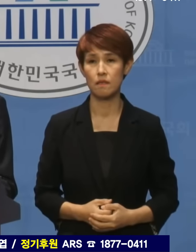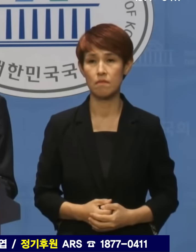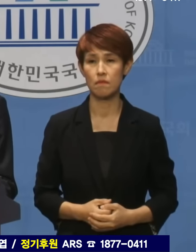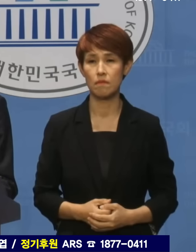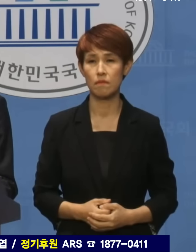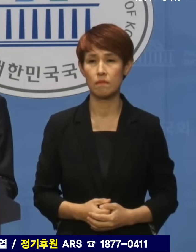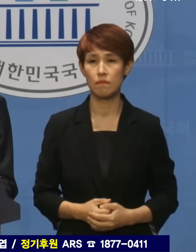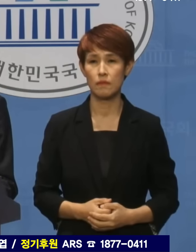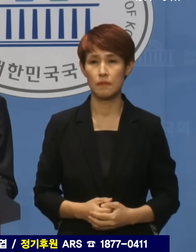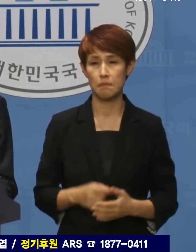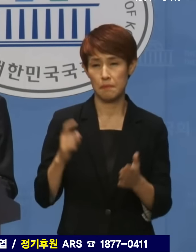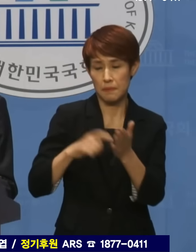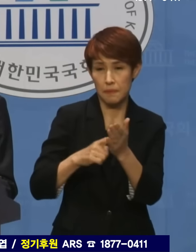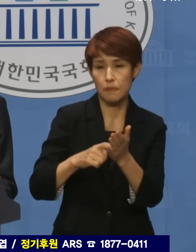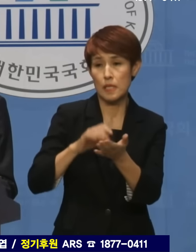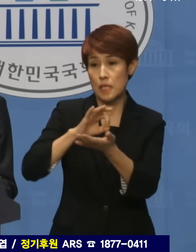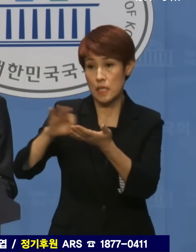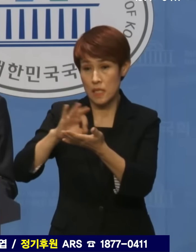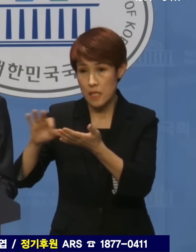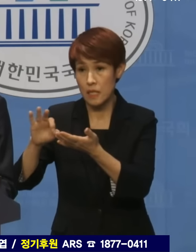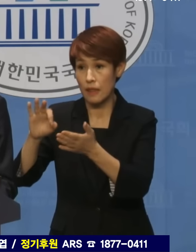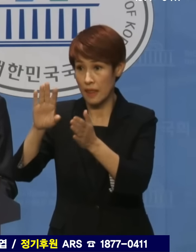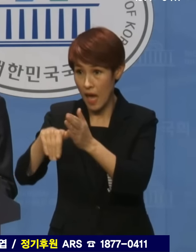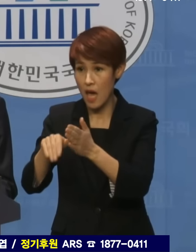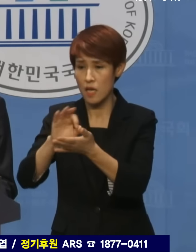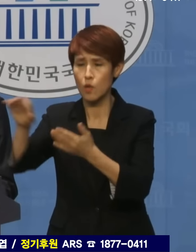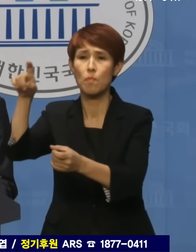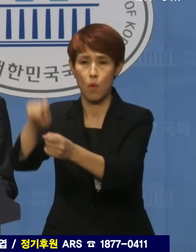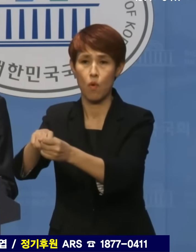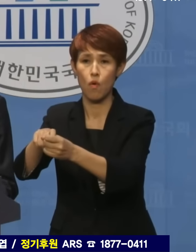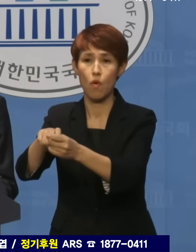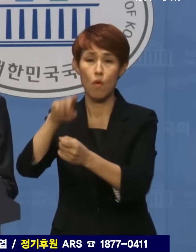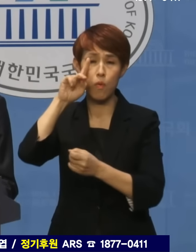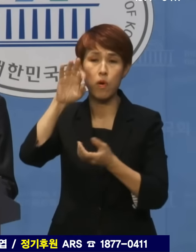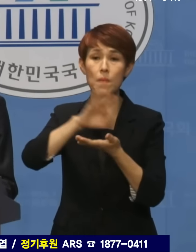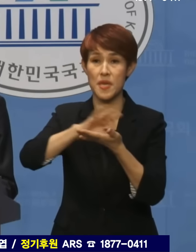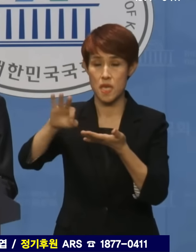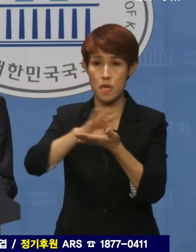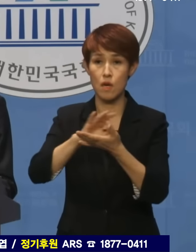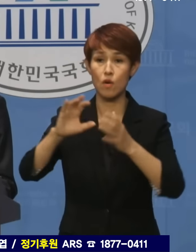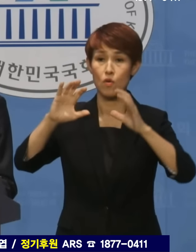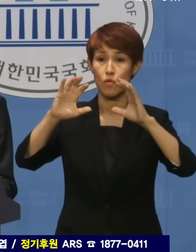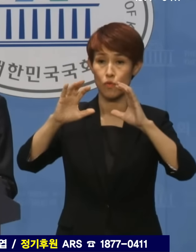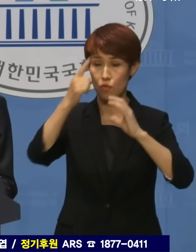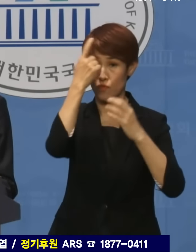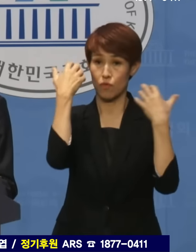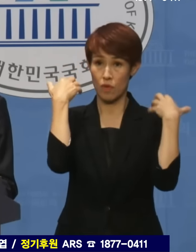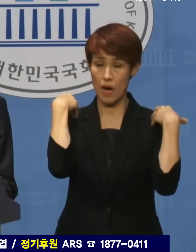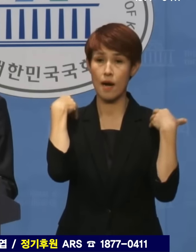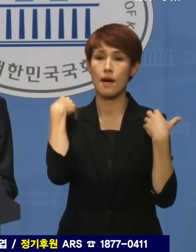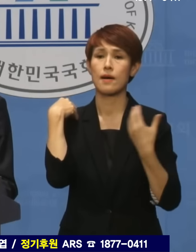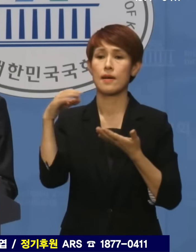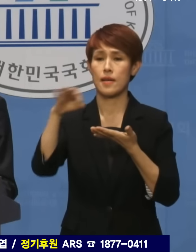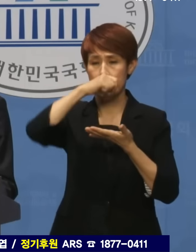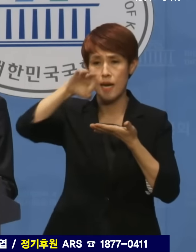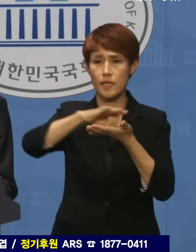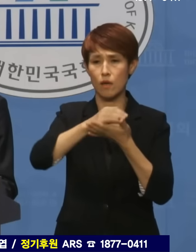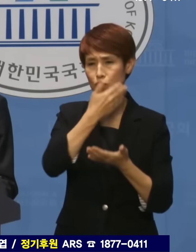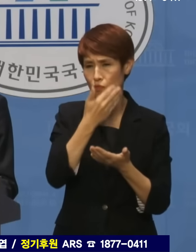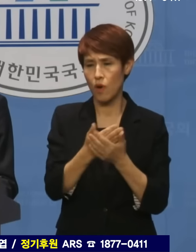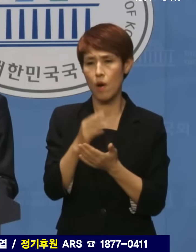재 게 대비하기 위한 예비비는 사실상 국가 예산의 비상금